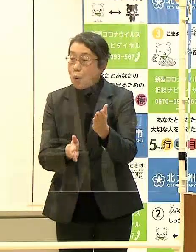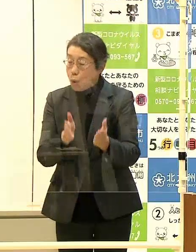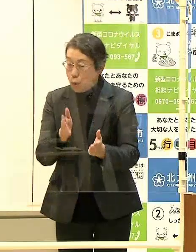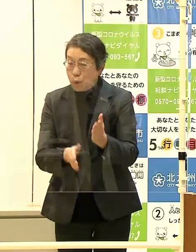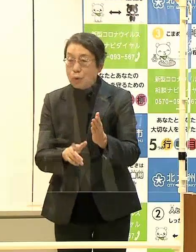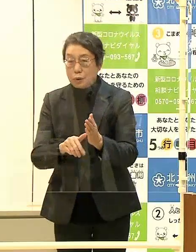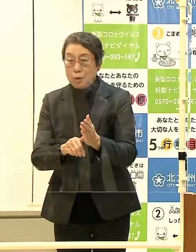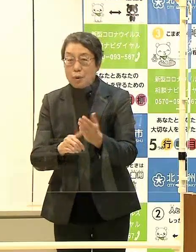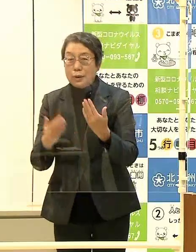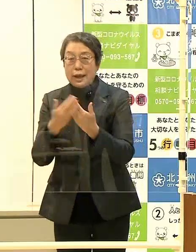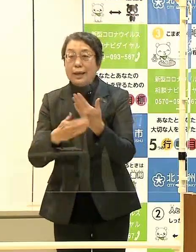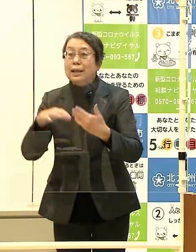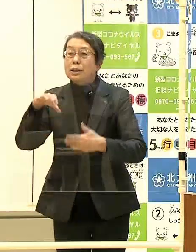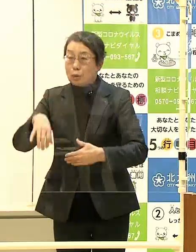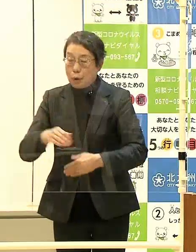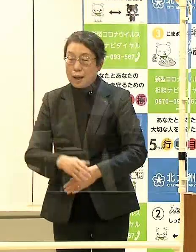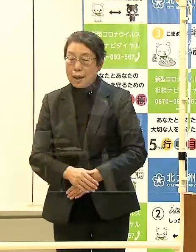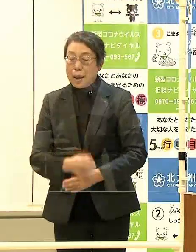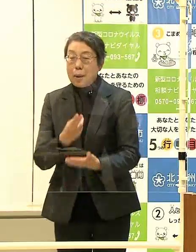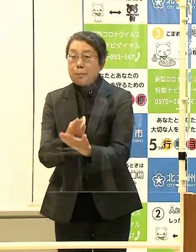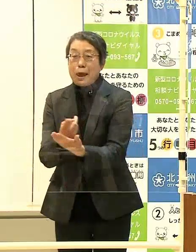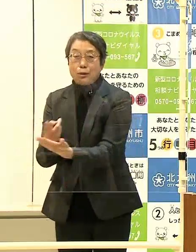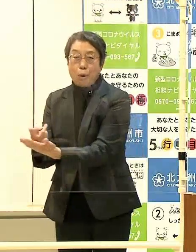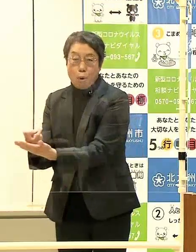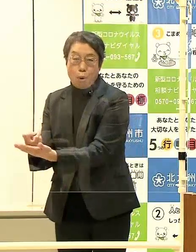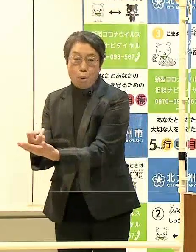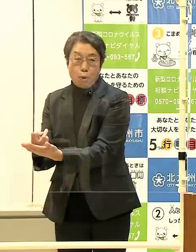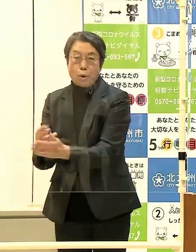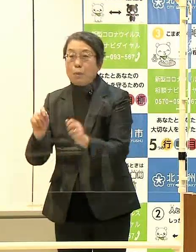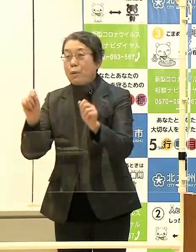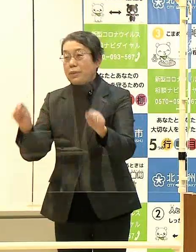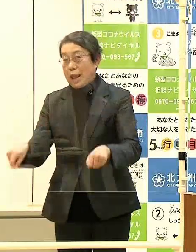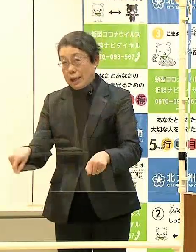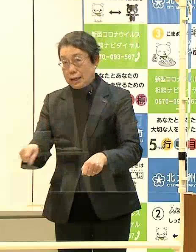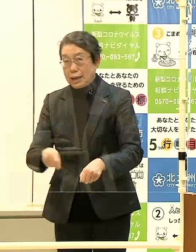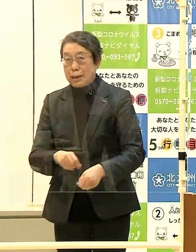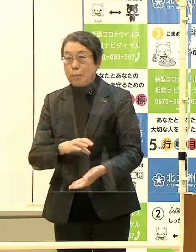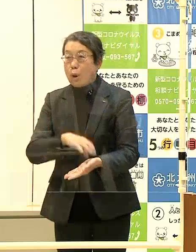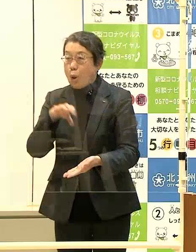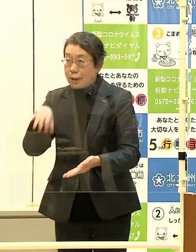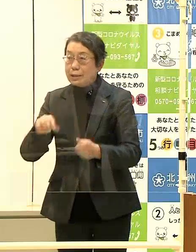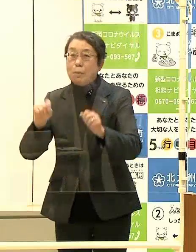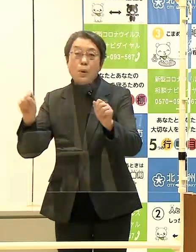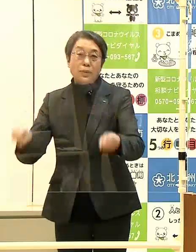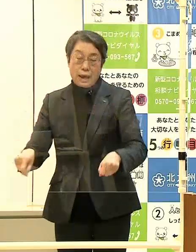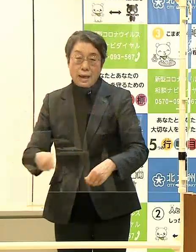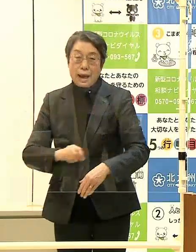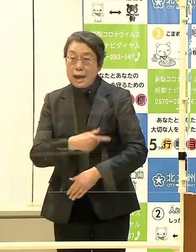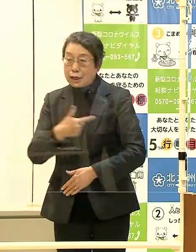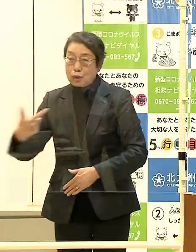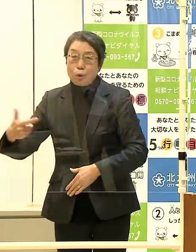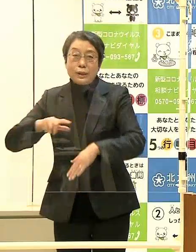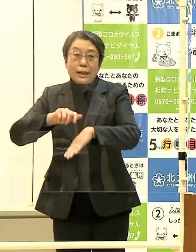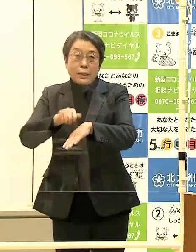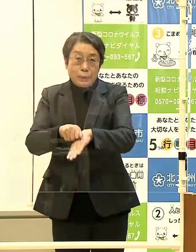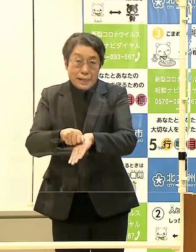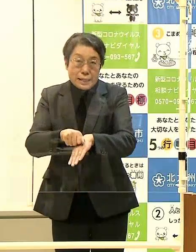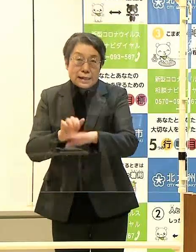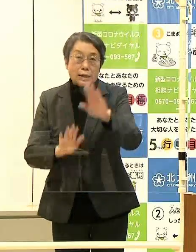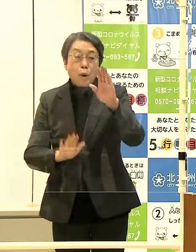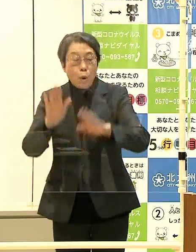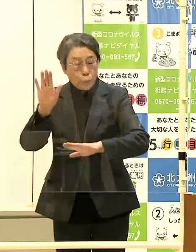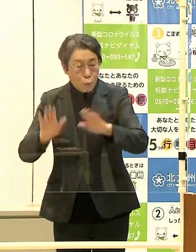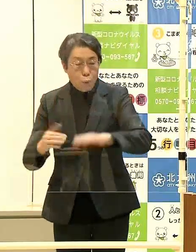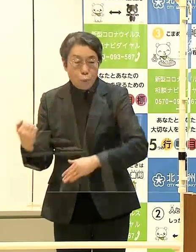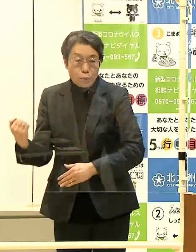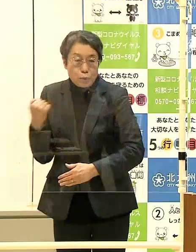新聞は医療提供体制を守りきれば動画でが勝っており極めて厳しいという状況を強く